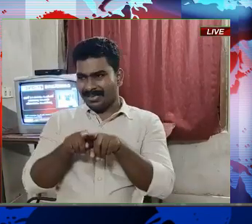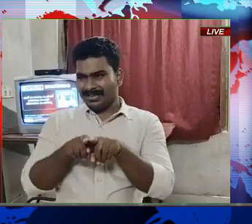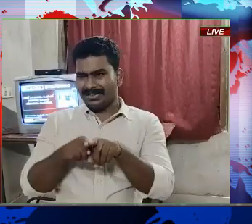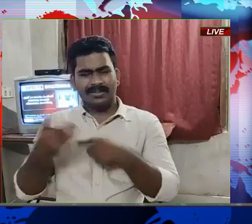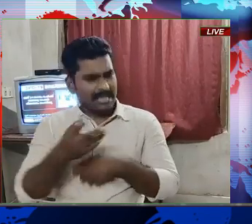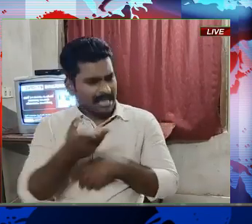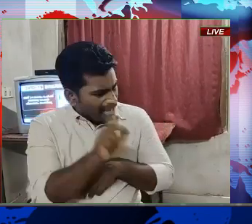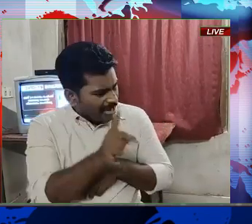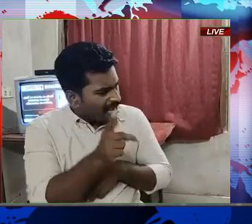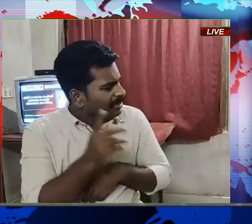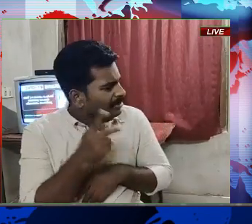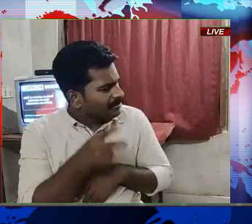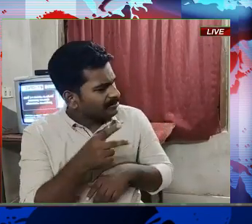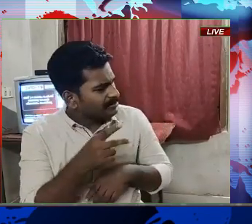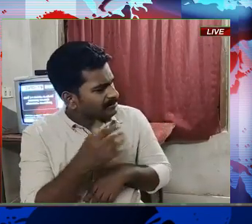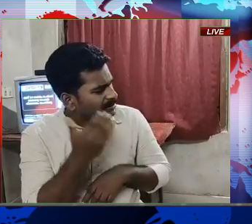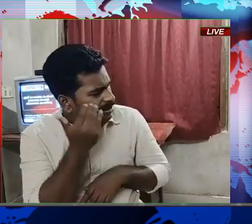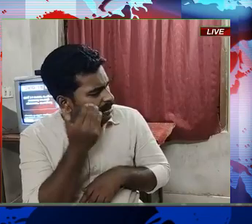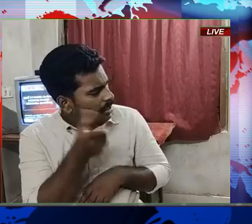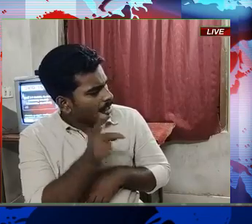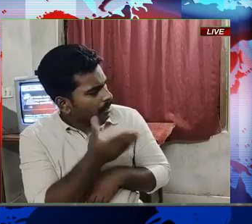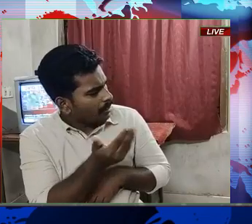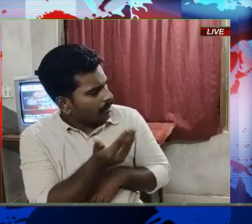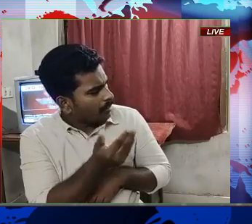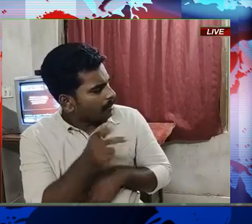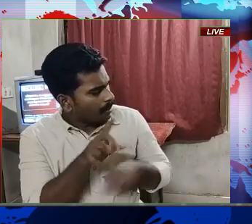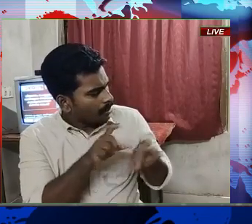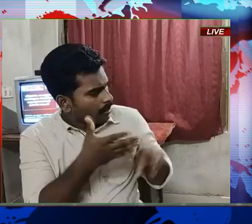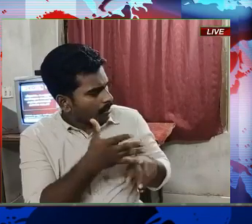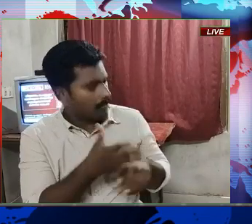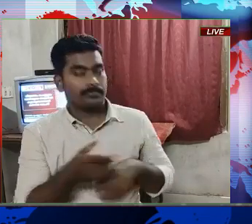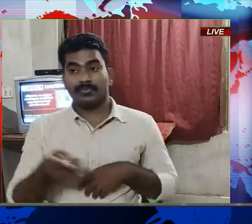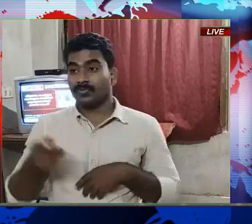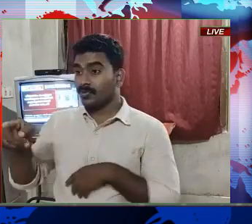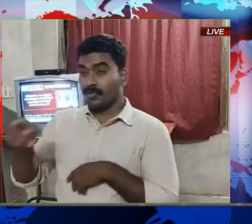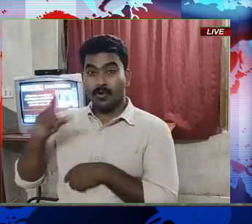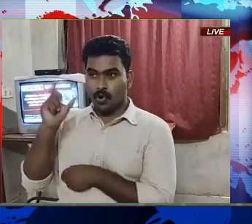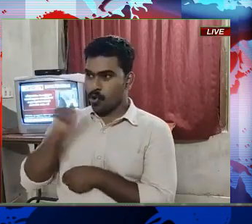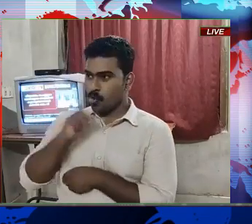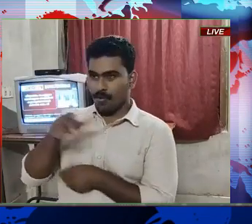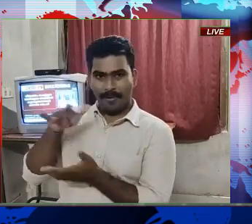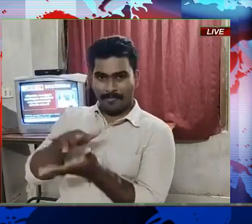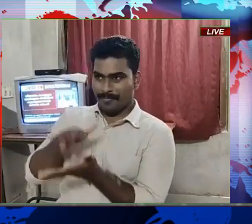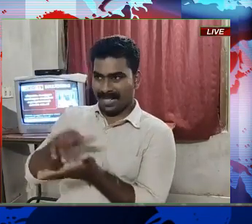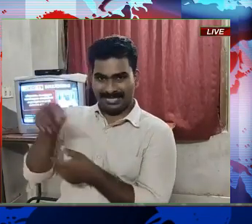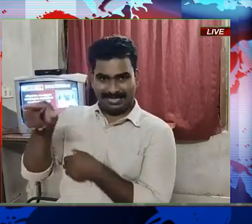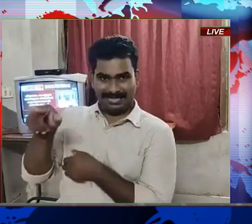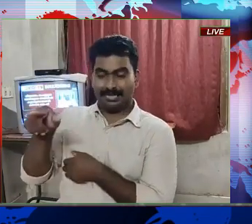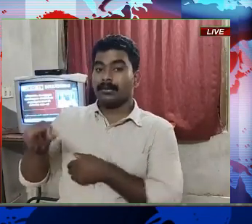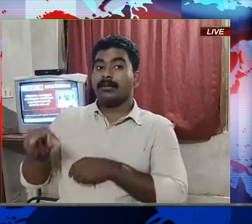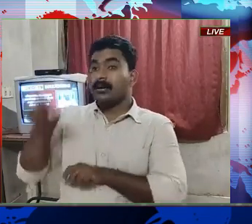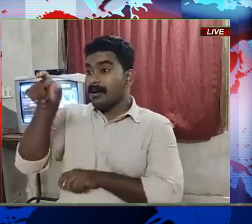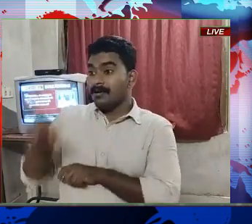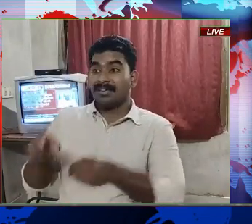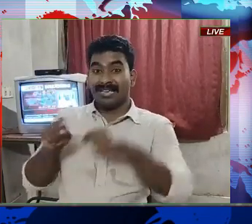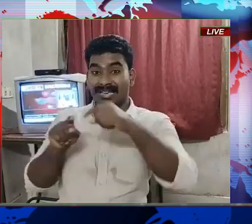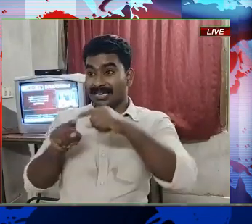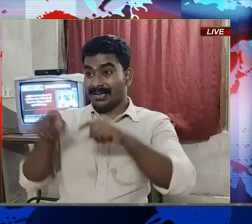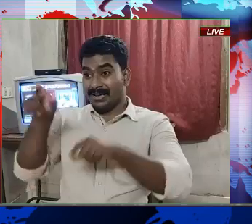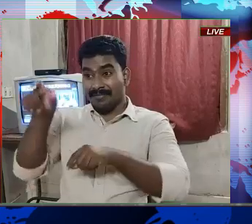അത് അവിടെയാണ് സർക്കാർ നിൽക്കുന്നത്. ഈ സന്നദ്ധ പ്രവർത്തനത്തെ ഞങ്ങൾ പറഞ്ഞു. കൊടുവള്ളി MLA അദ്ദേഹത്തിന്റെ പേരും